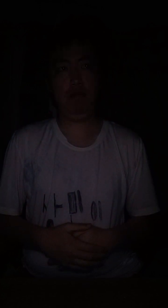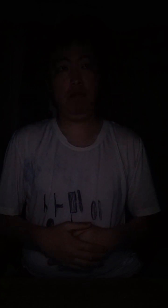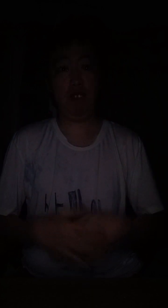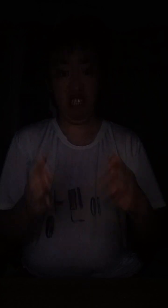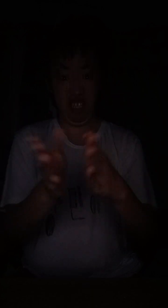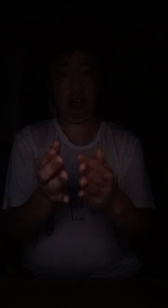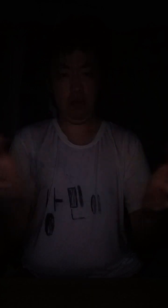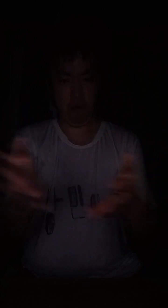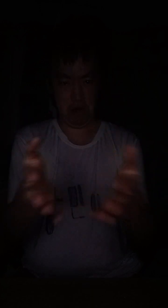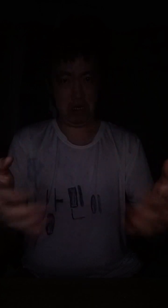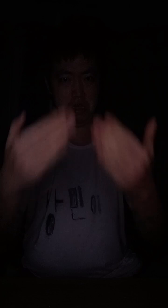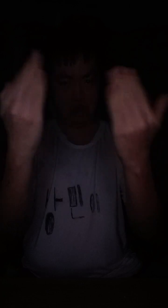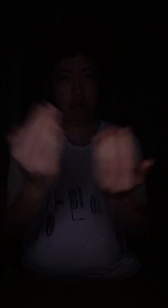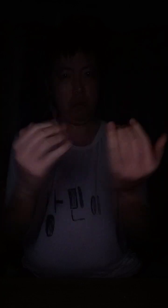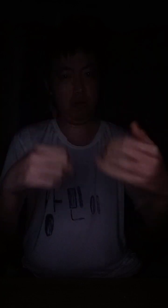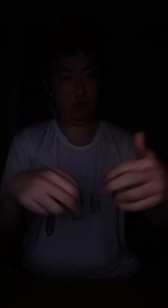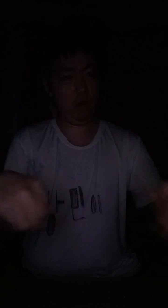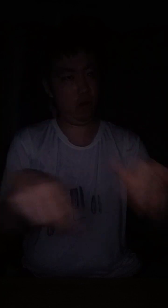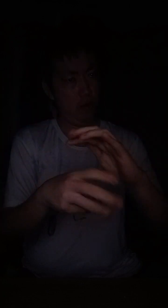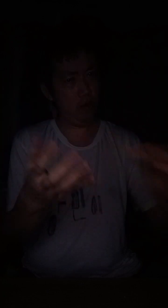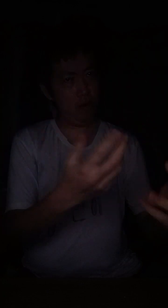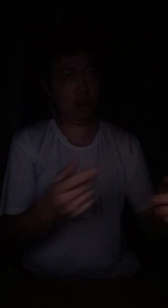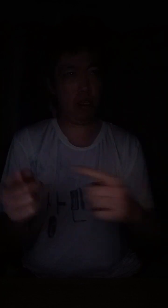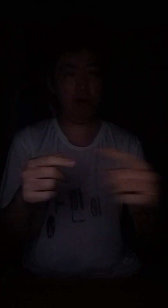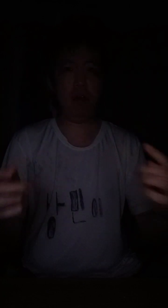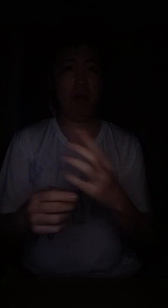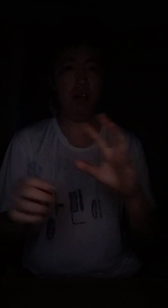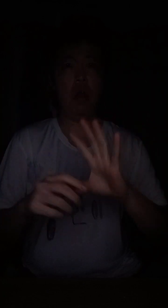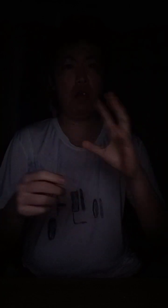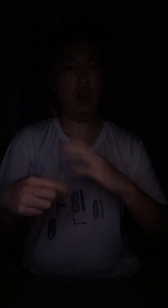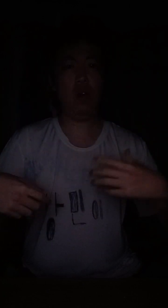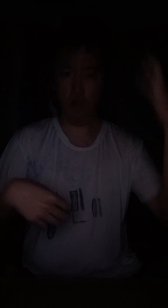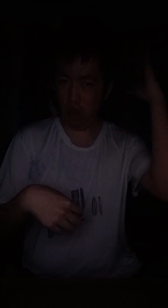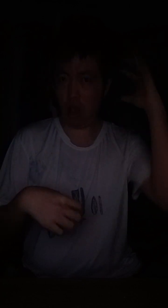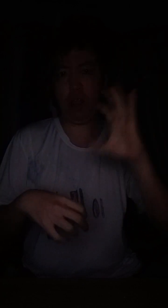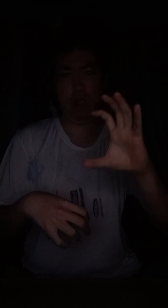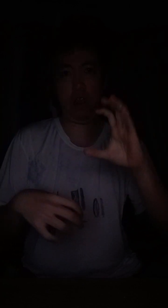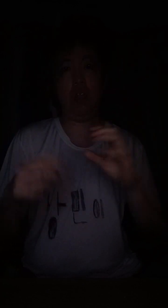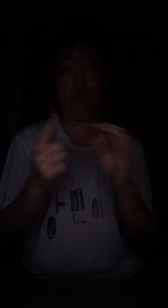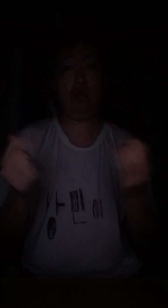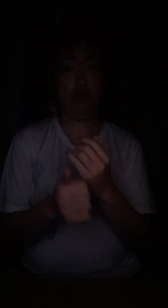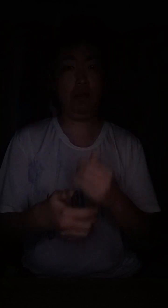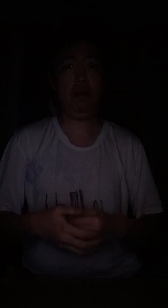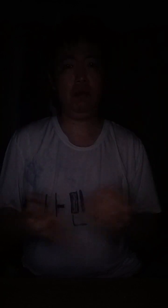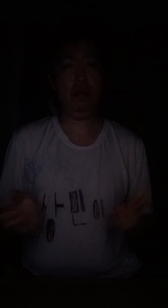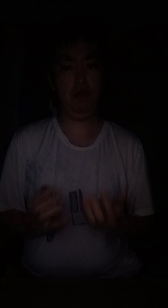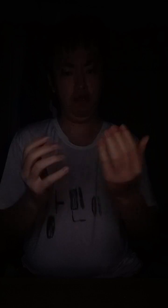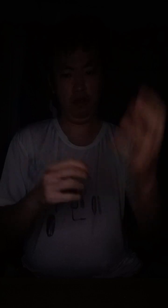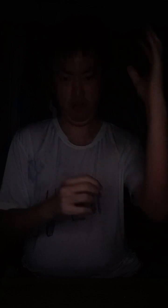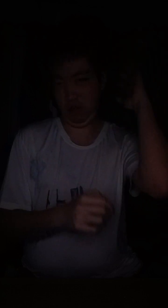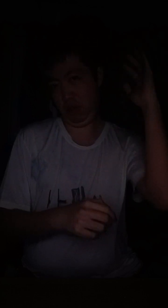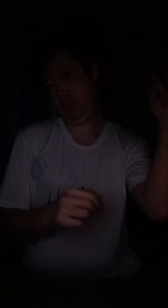상점과 학원이 밀집해 있어 사람들이 많이 오가는 한 상가의 여자 화장실. 경찰관들이 장비를 이용해 몰래카메라가